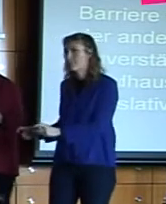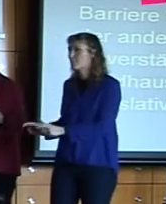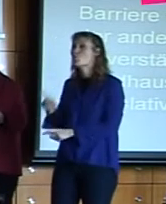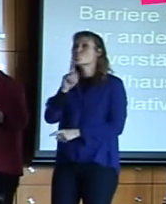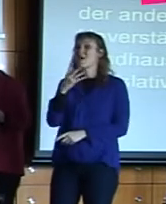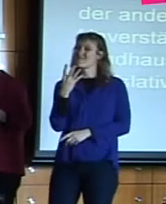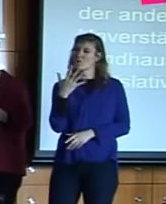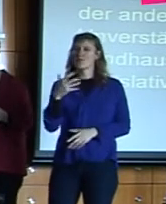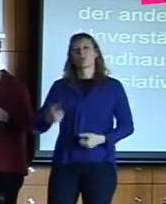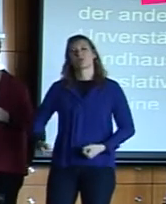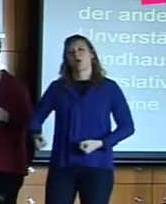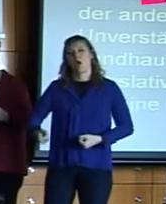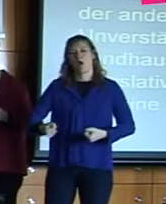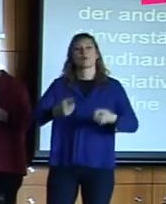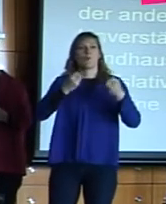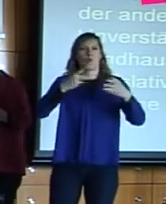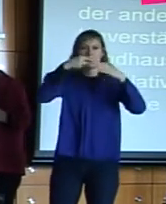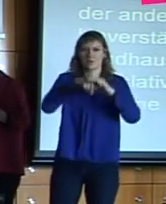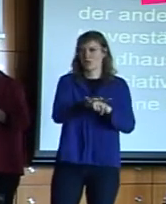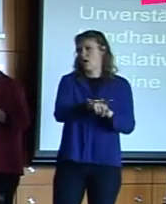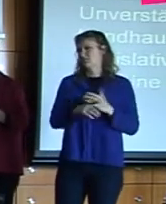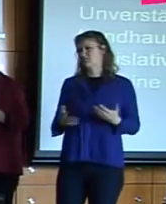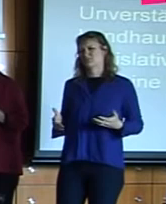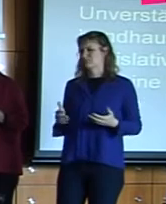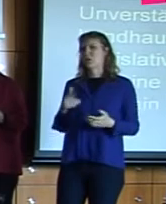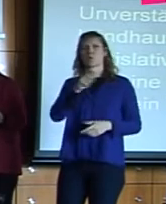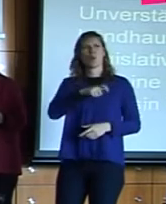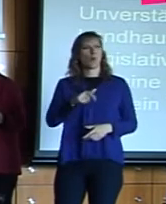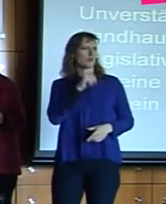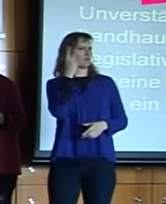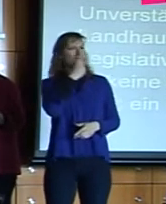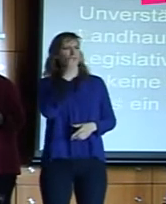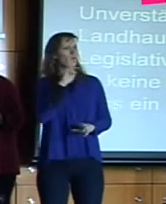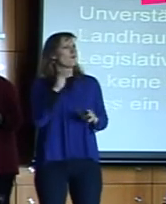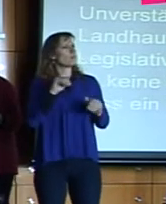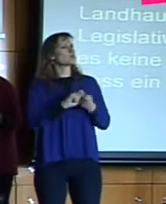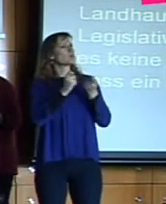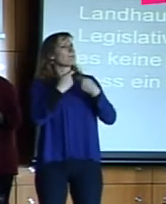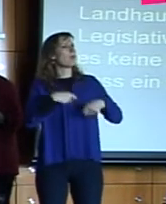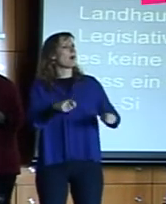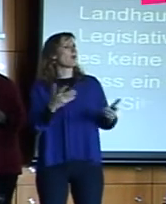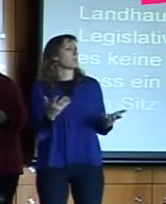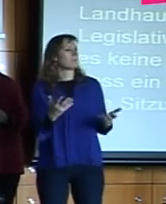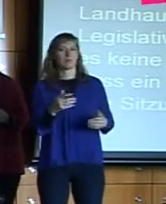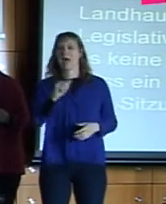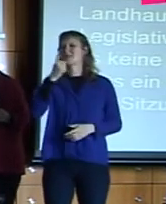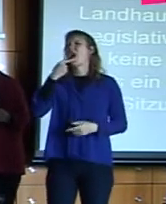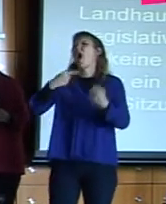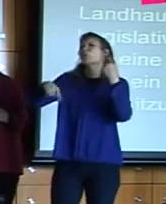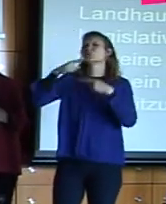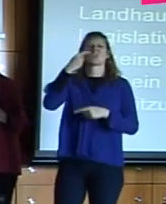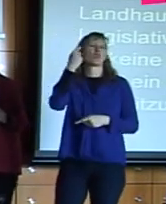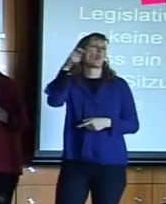tragen ihn 4, 5 Menschen hinauf. Also es ist wirklich ein Unverständnis da Und dann redet man sich aus, erstens ist es